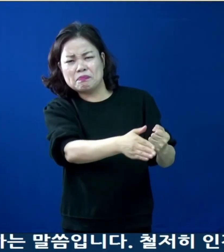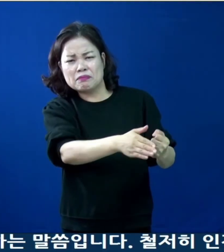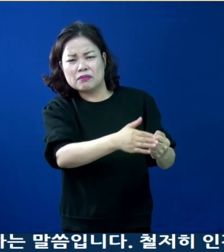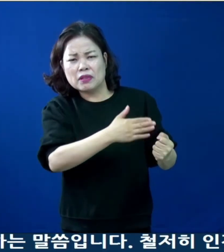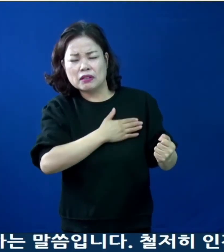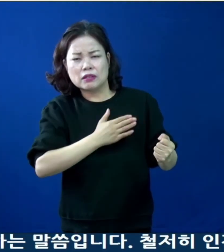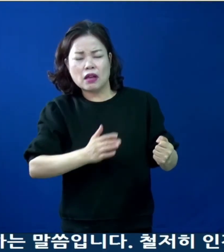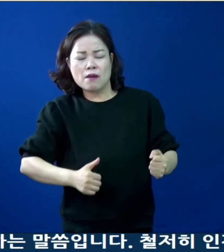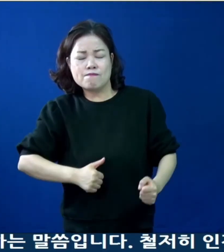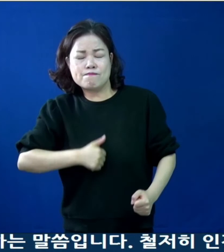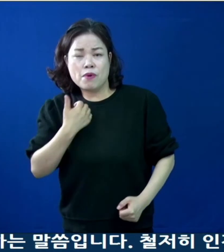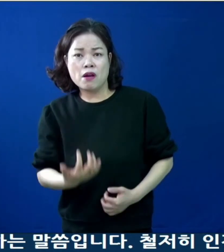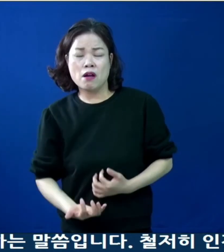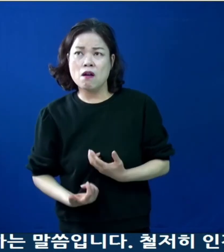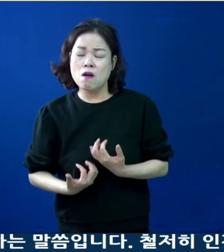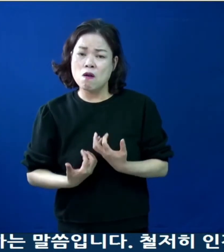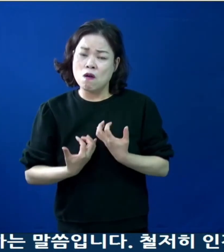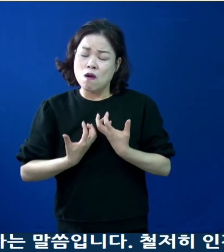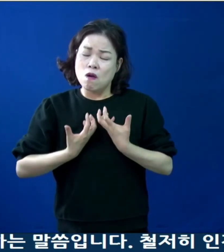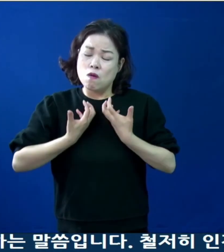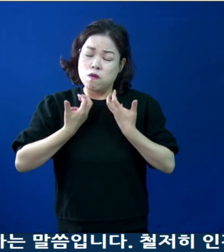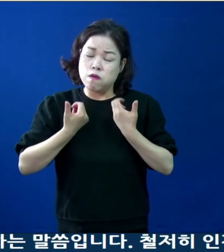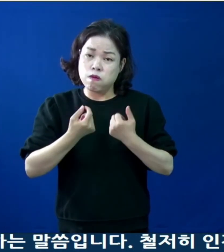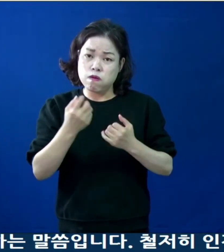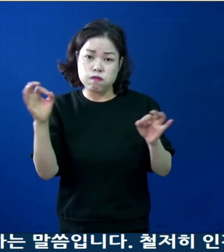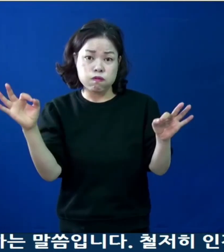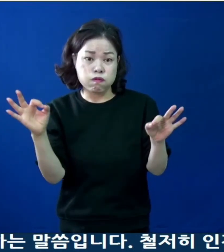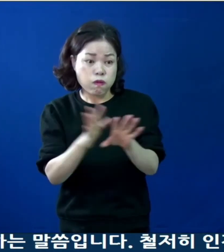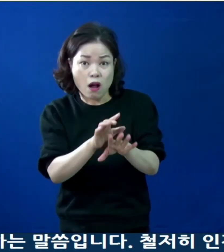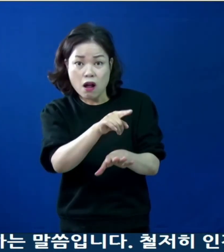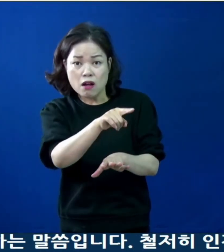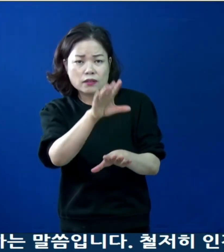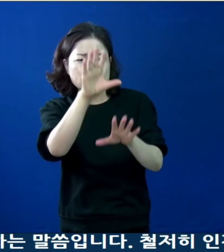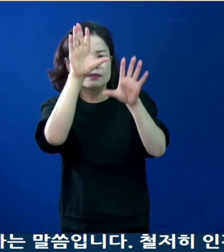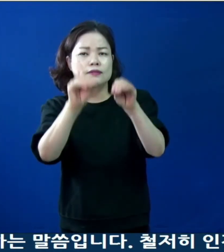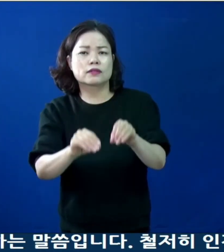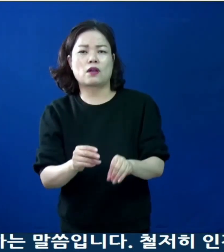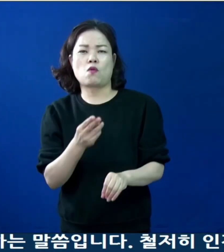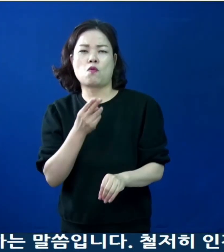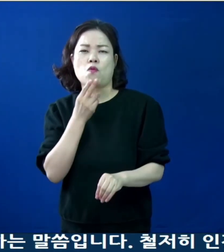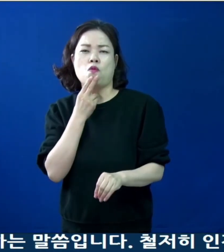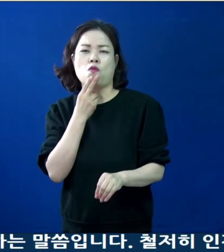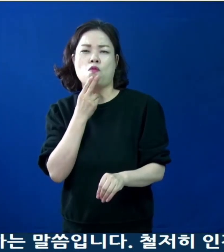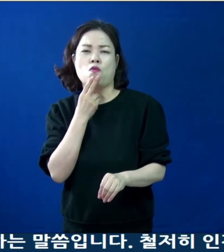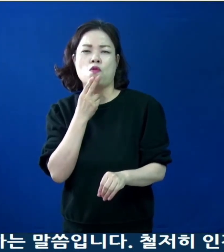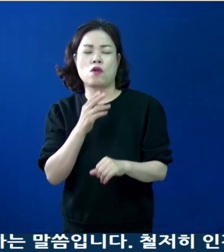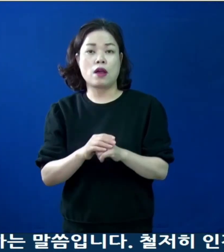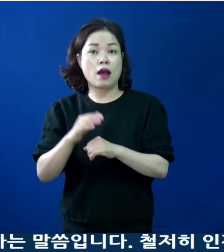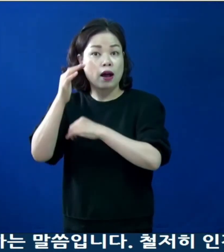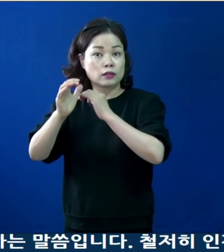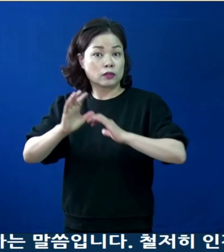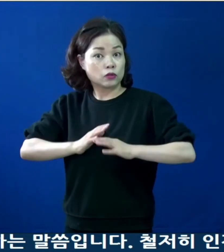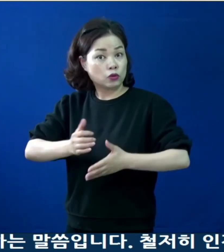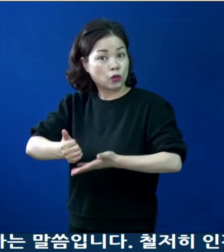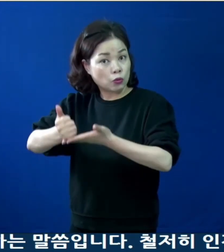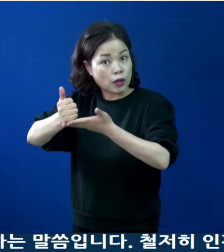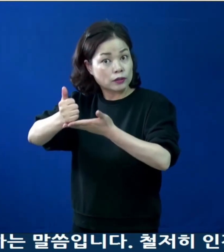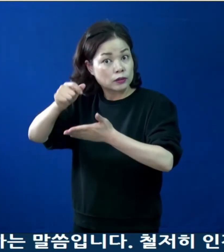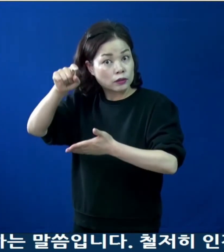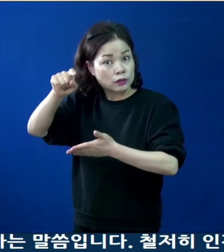나의 분노가 불같이 일어나 사르리니 그것을 끌 자가 없으리라. 하나님을 경외하는